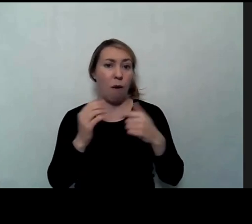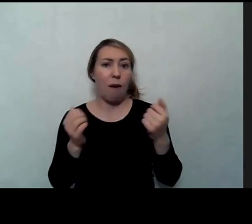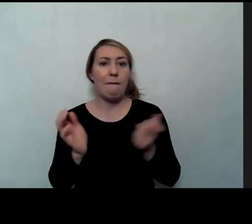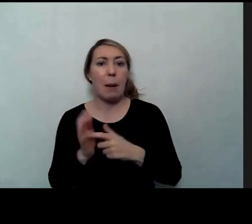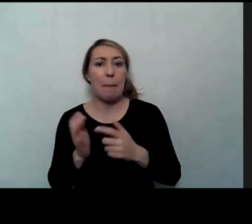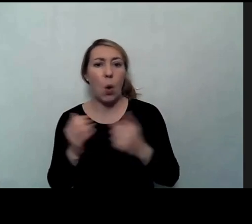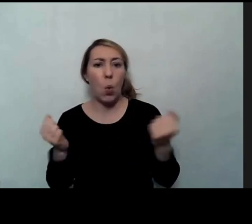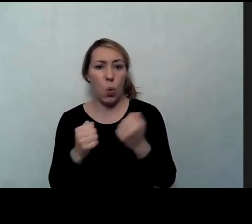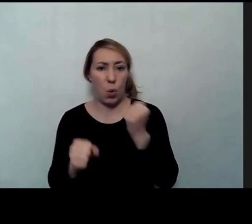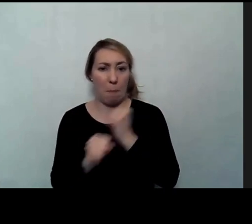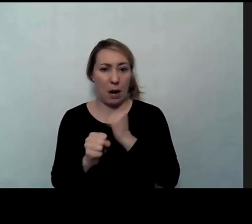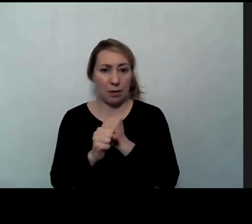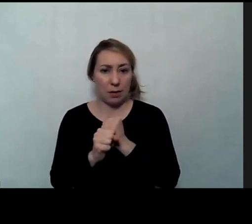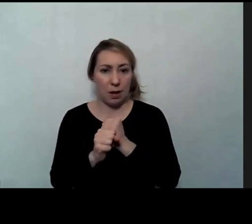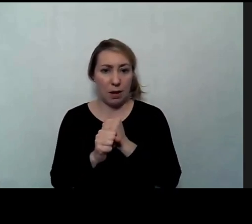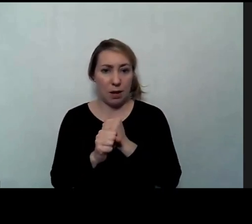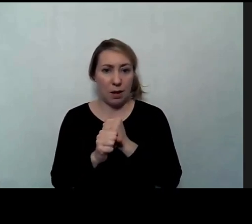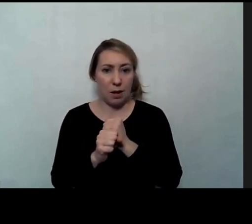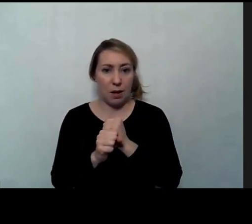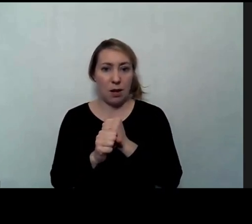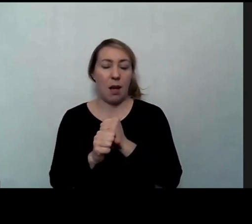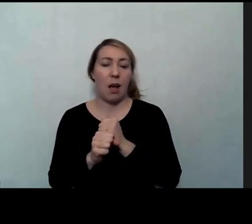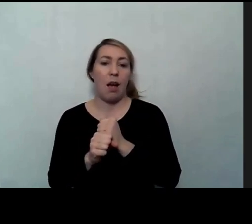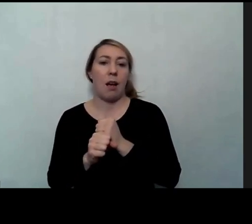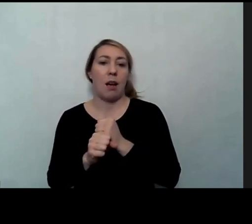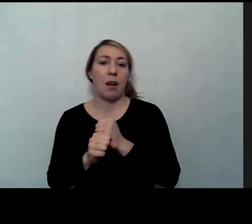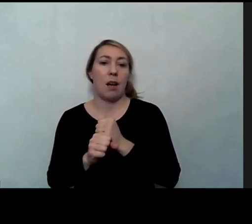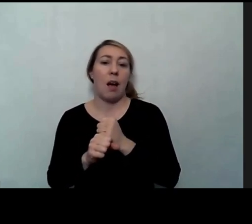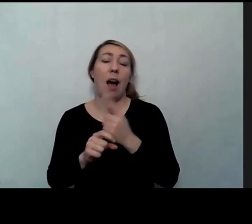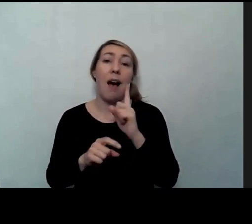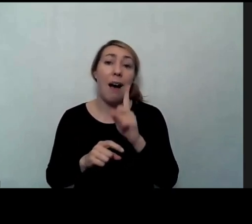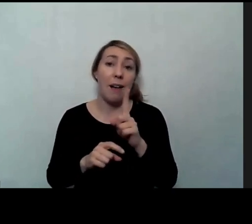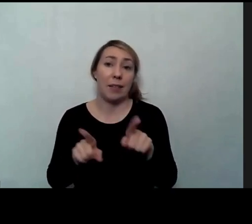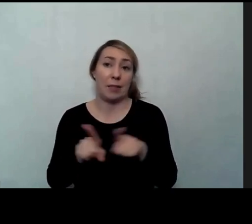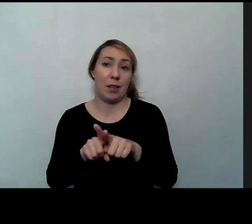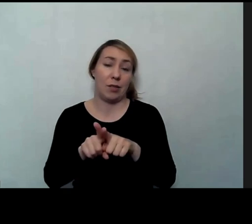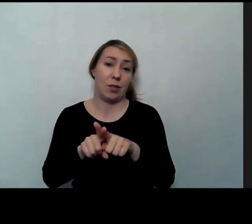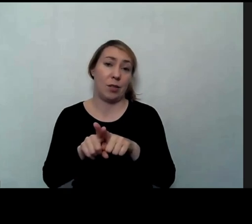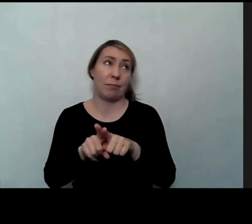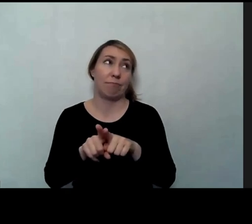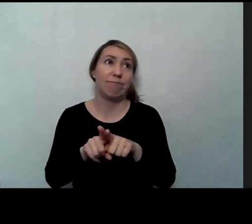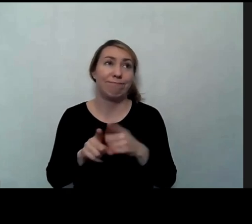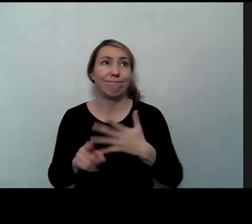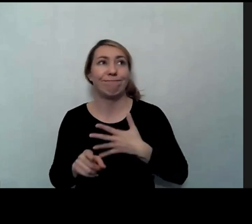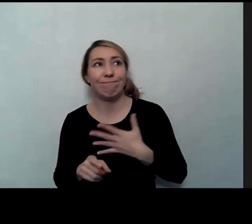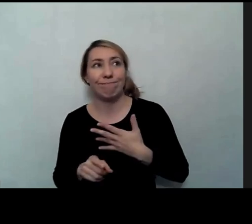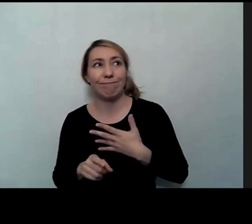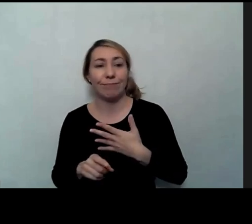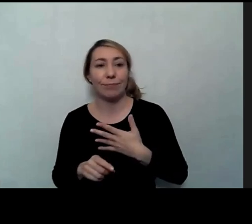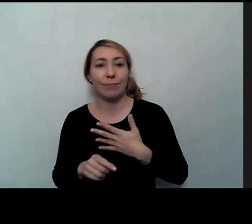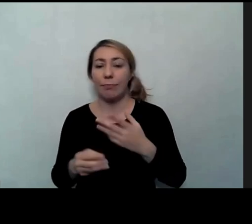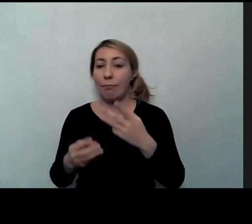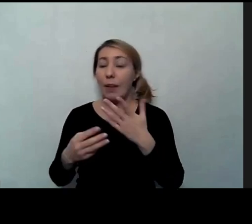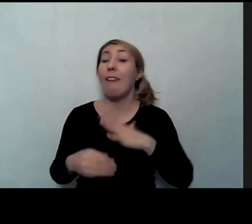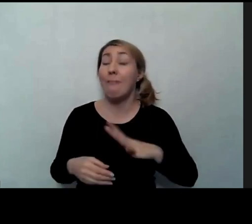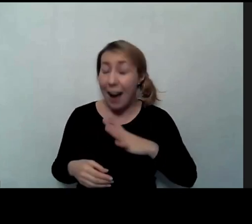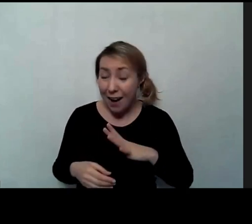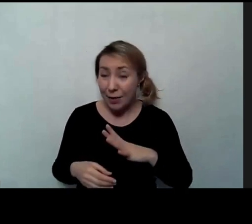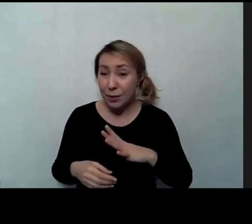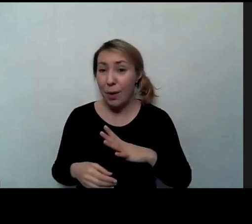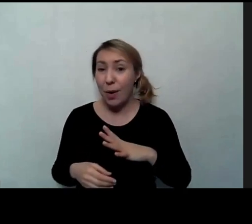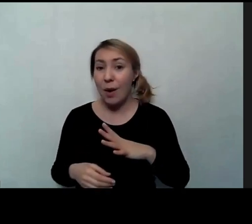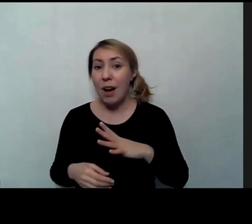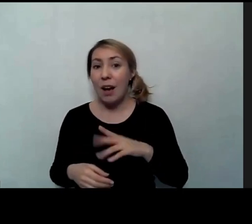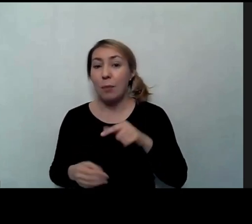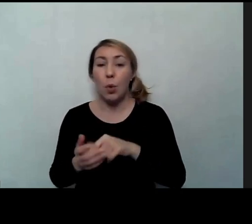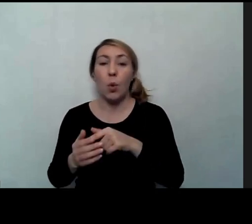ogromu pracy, ale z drugiej strony naprawdę mamy takie wrażenie, że o tyle warto, że może wtedy to